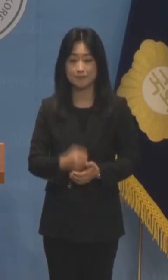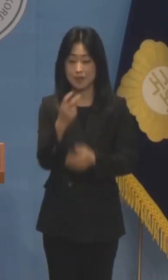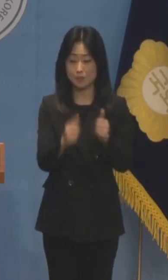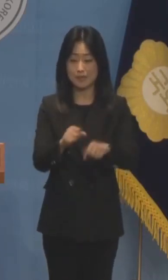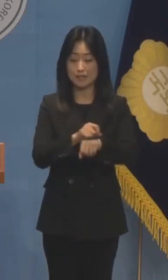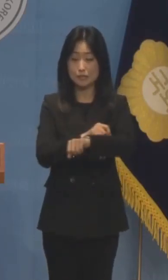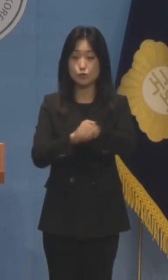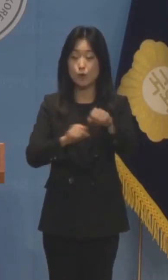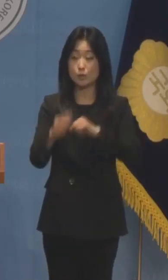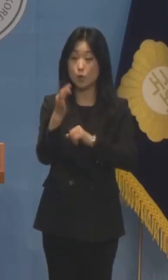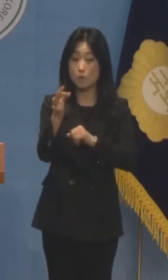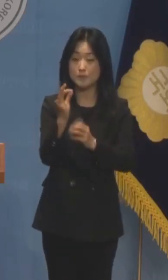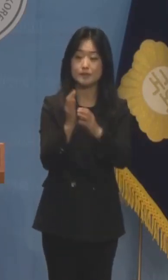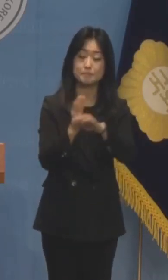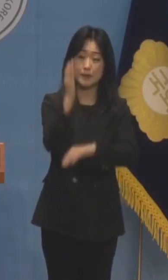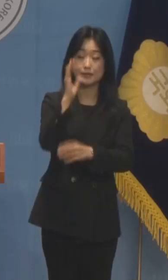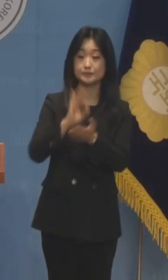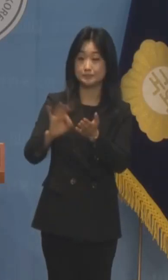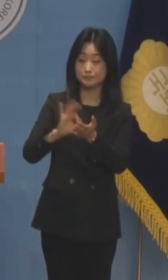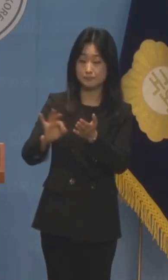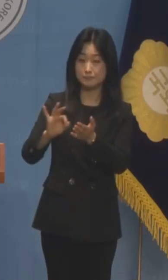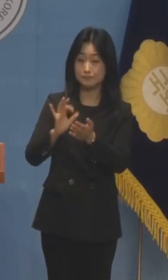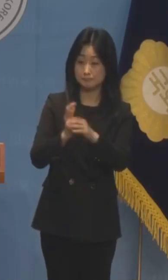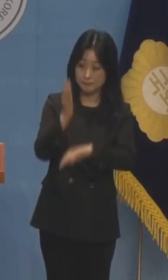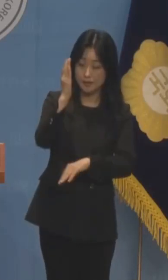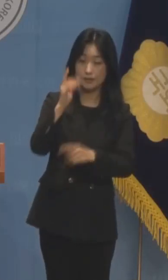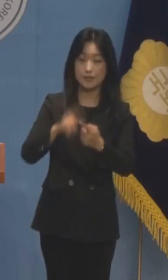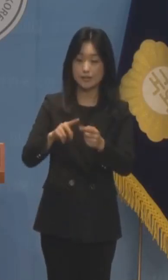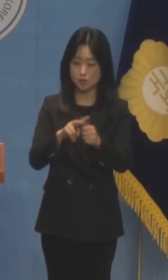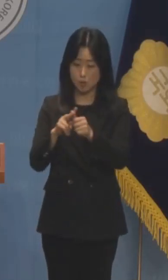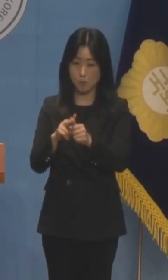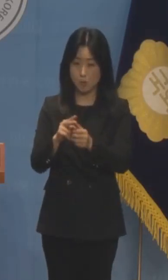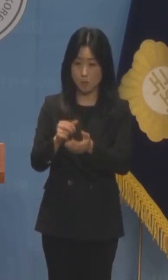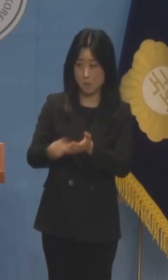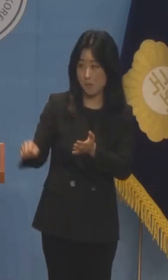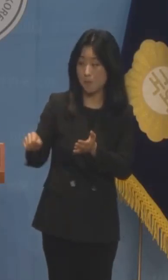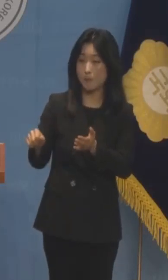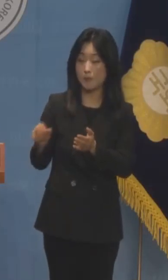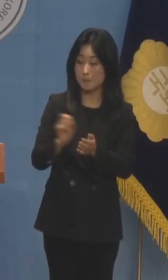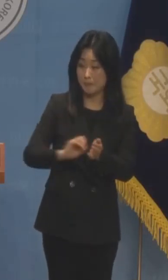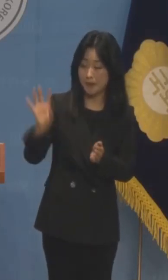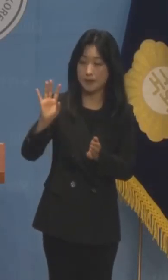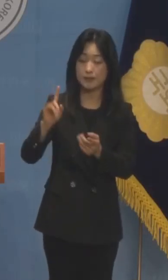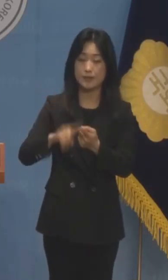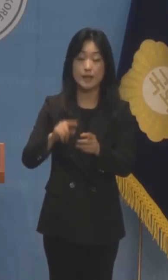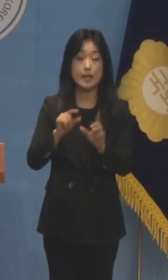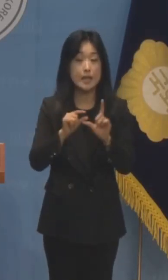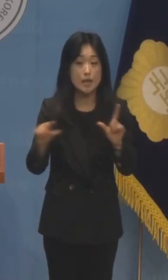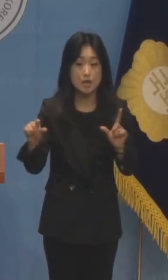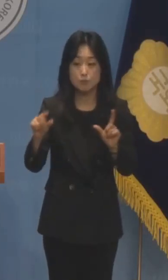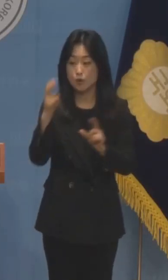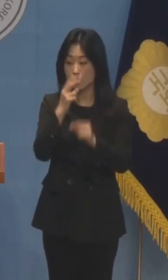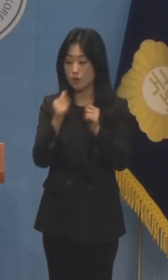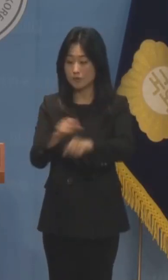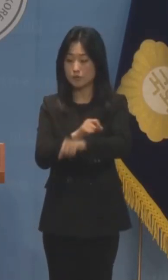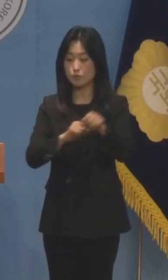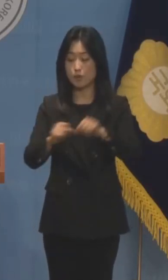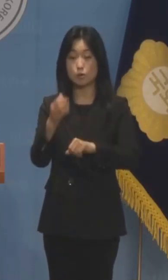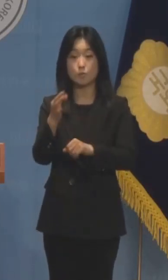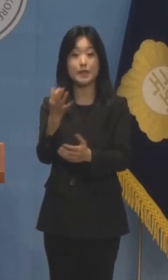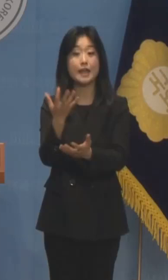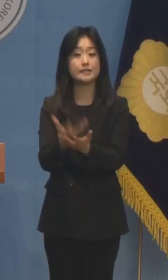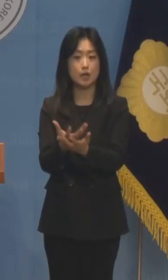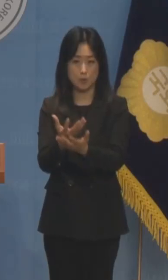특수활동비 오남용 및 자료 폐기, 정보 은폐 의혹 사건은 일부 공개된 검찰 특활비 집행